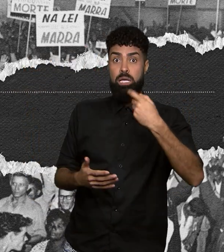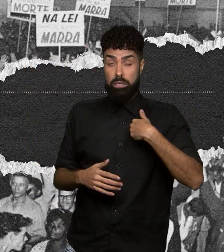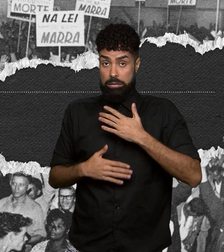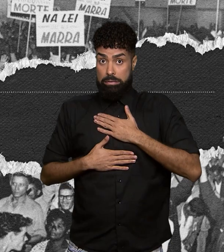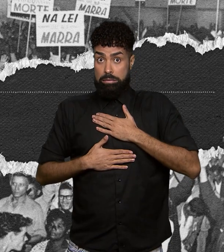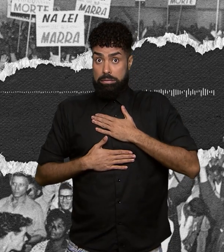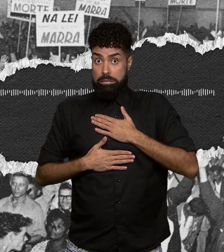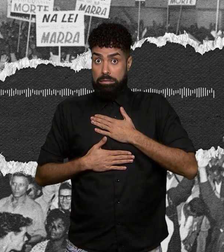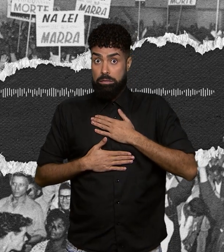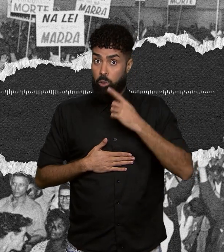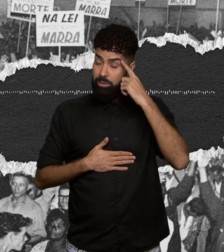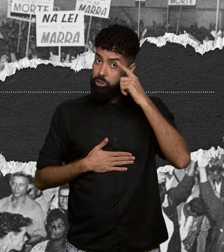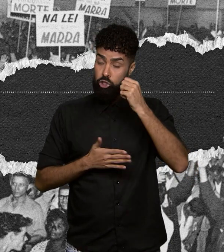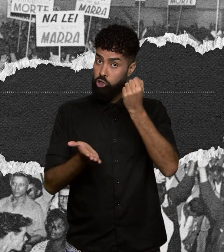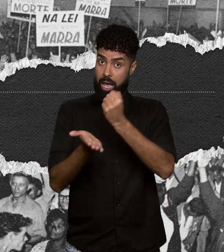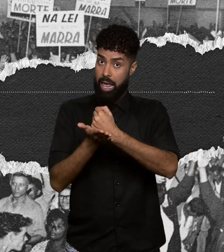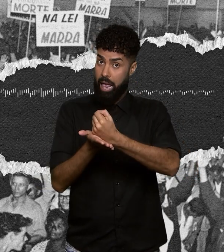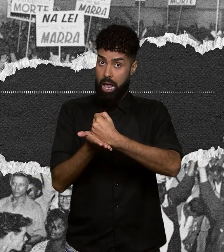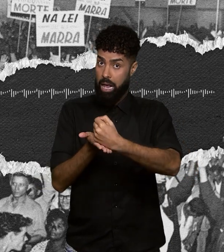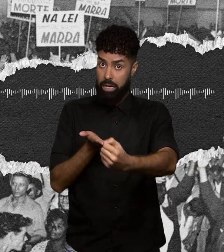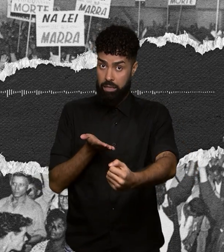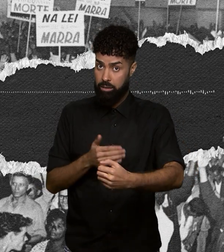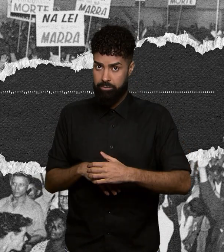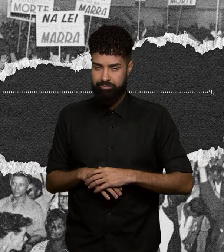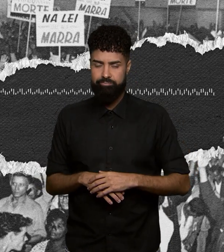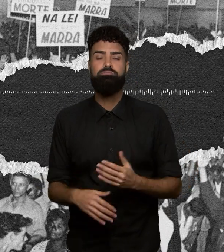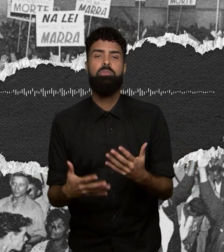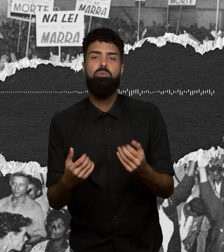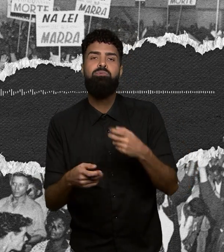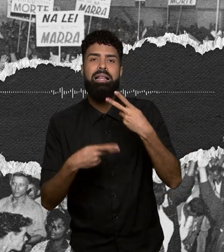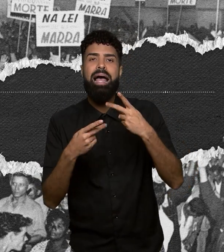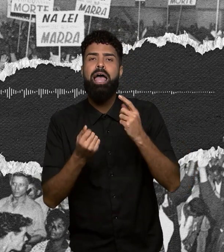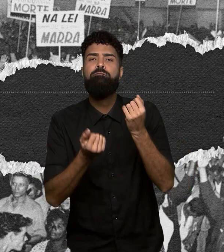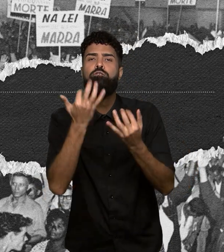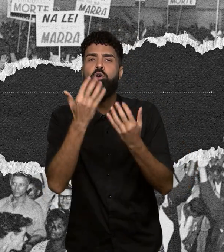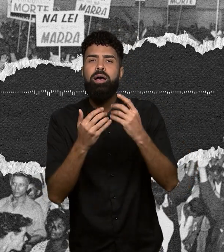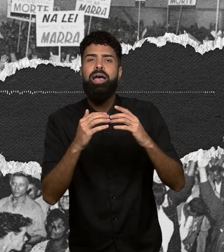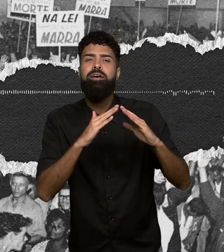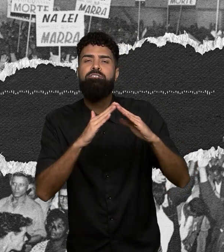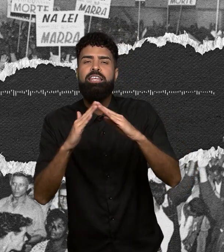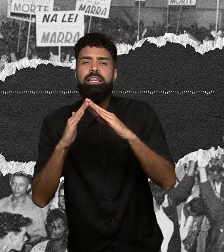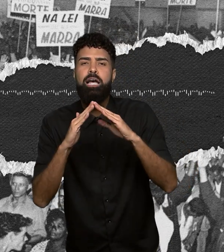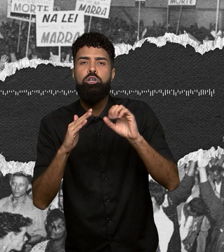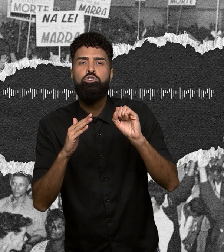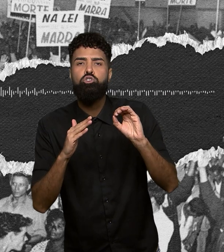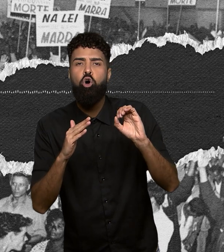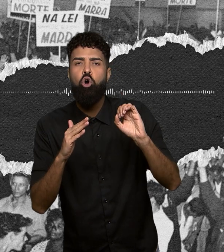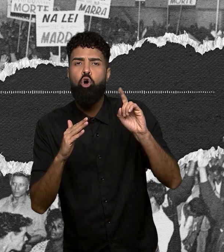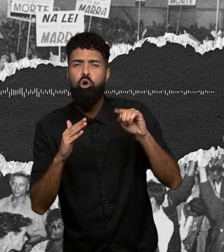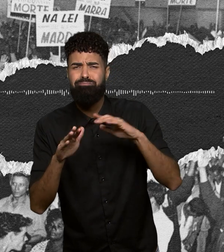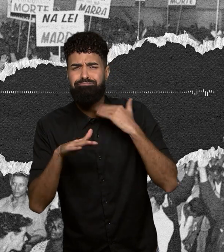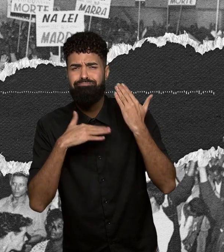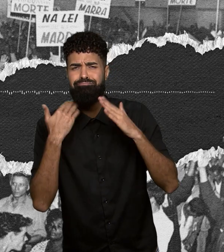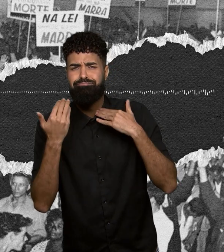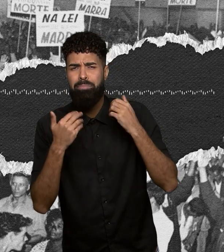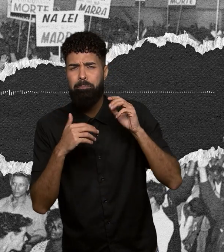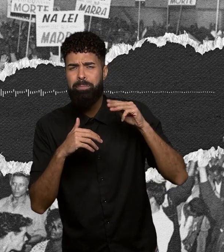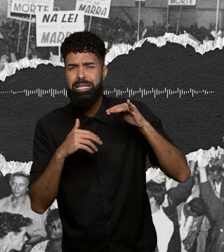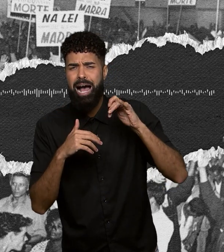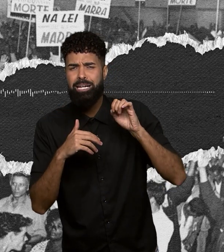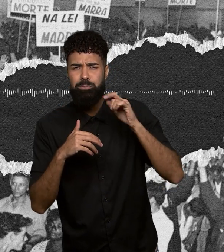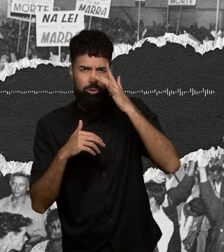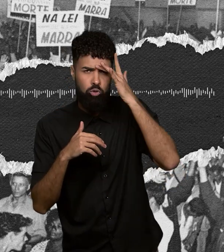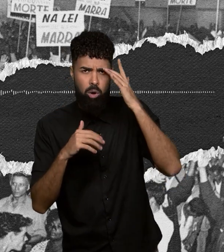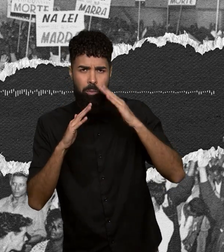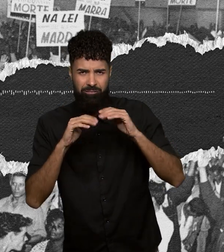falei já era vamos falar do incêndio da Vila Socó que vitimou milhares de pessoas que viviam na